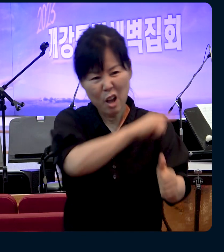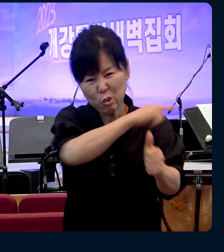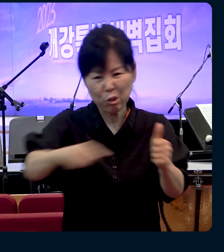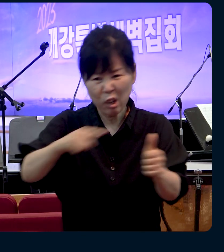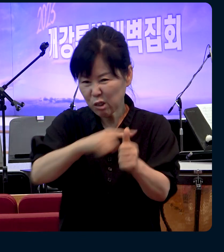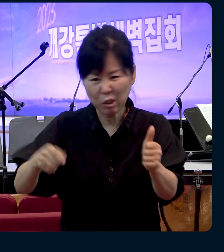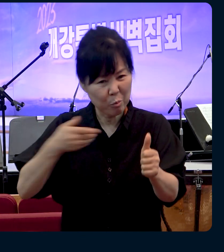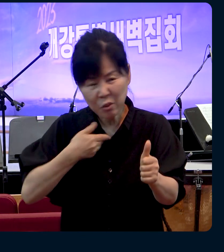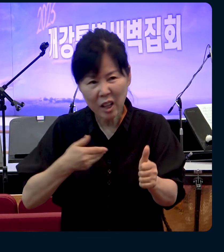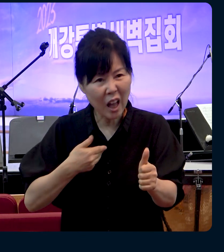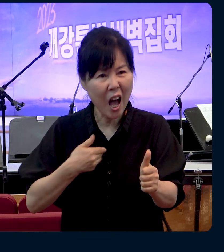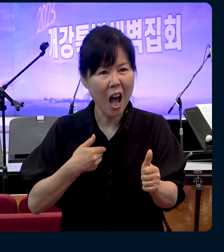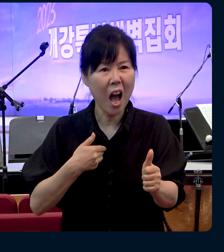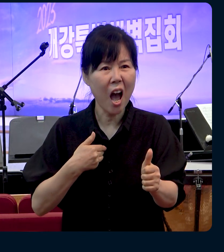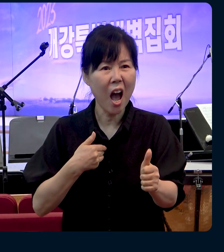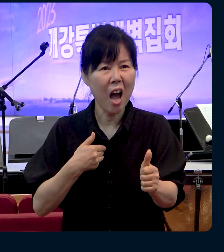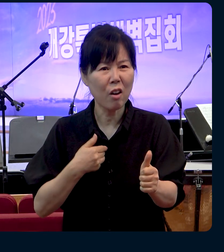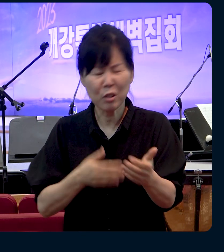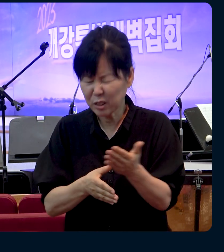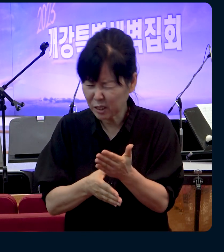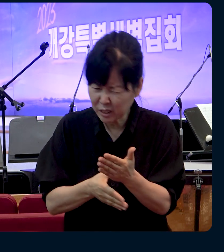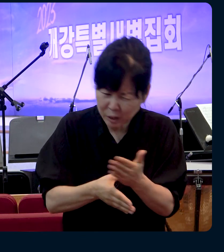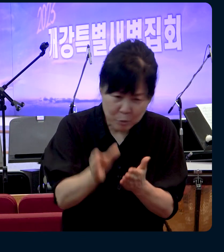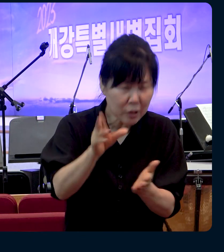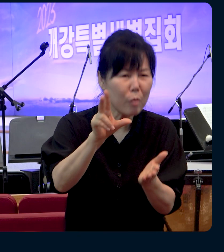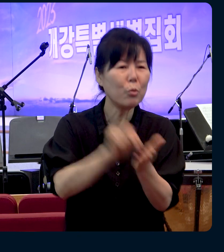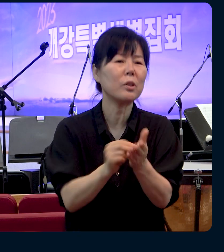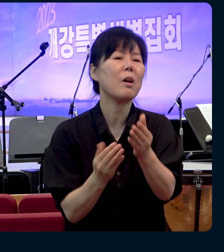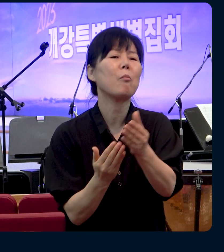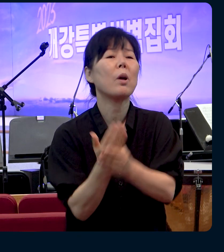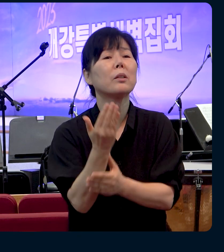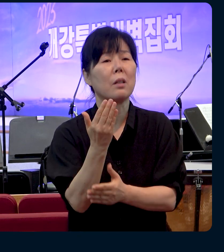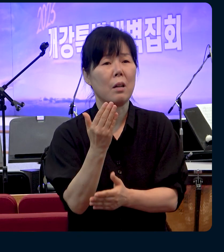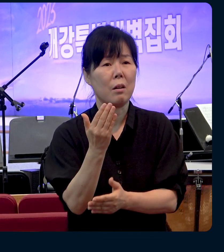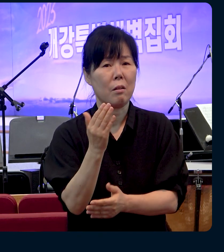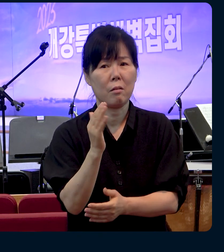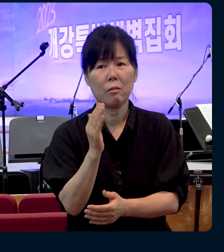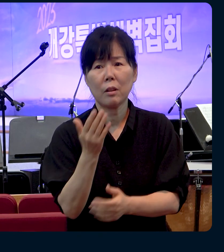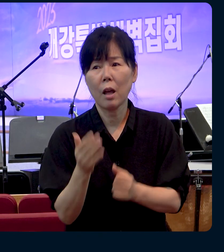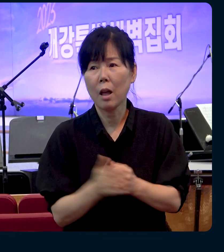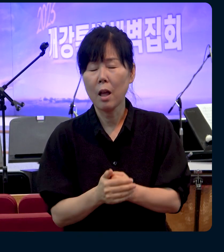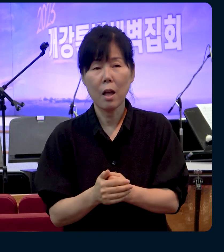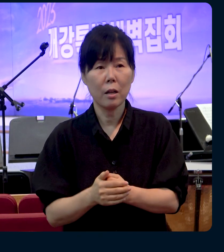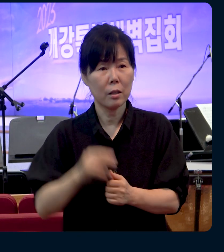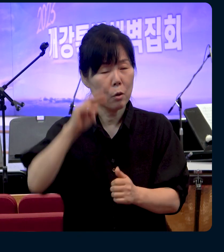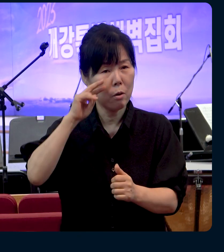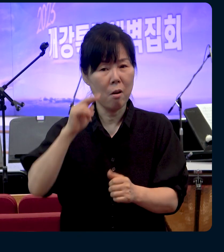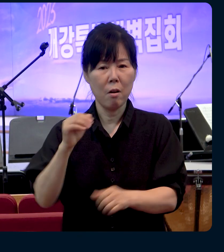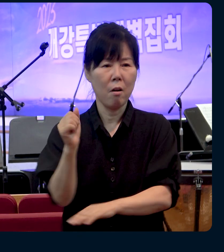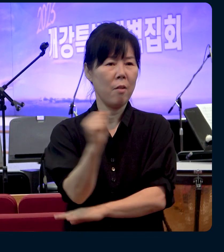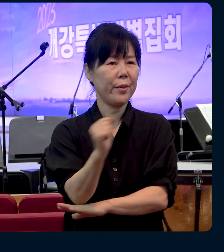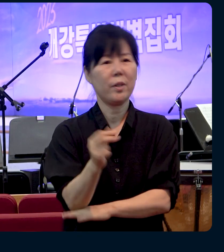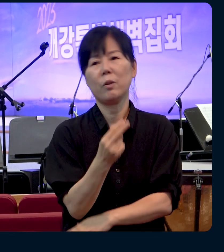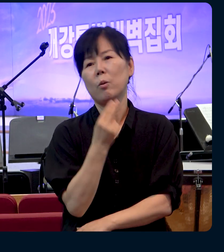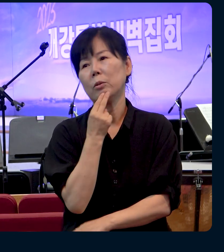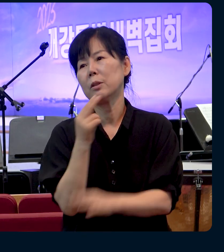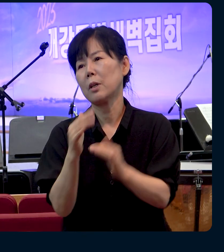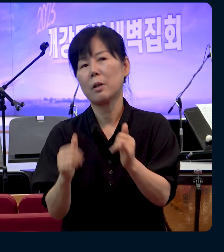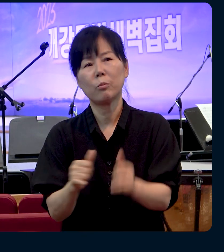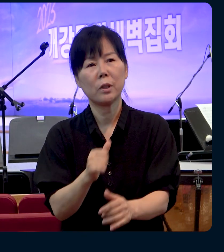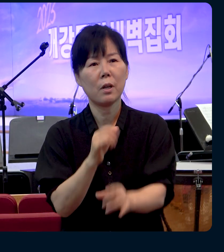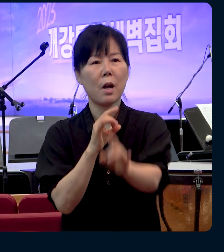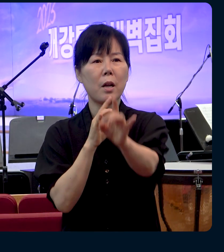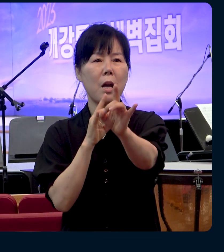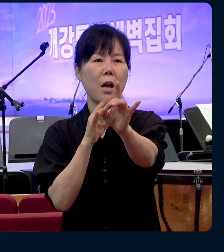때 다 죽여버려야 된다 하면서 진짜 끔찍한 짓까지 다 하려고 하는 그런 상황 속에서 흔들리지 않고 있는 사람이